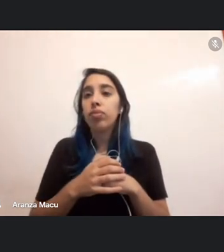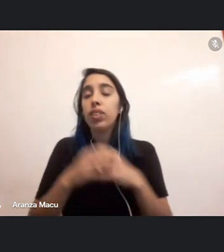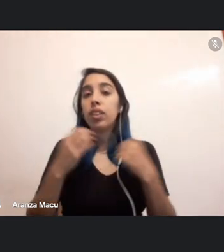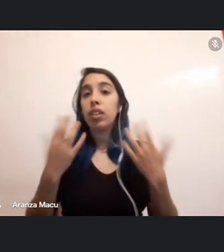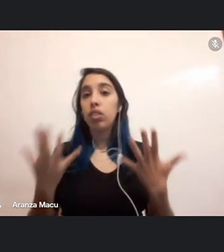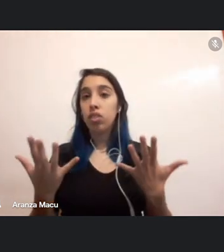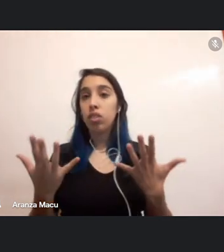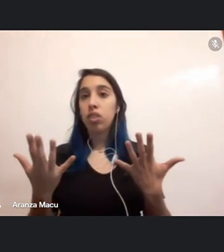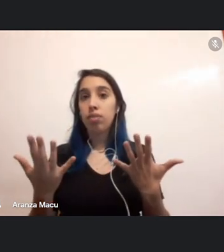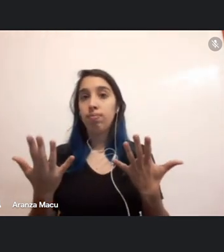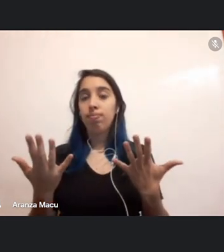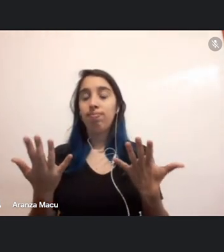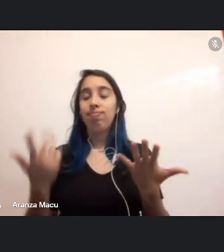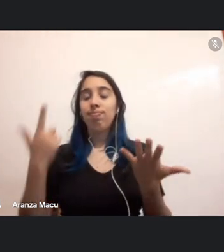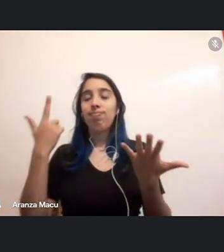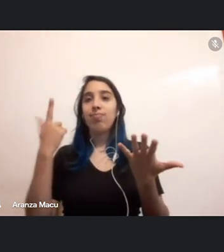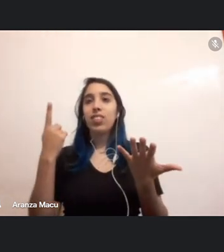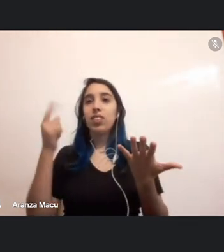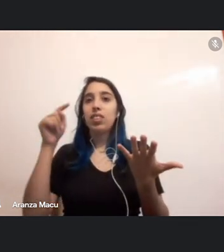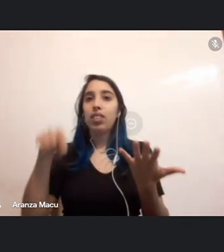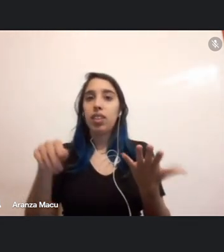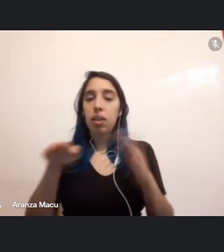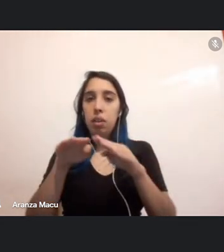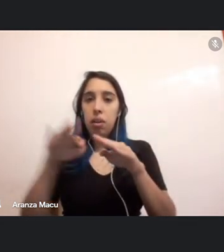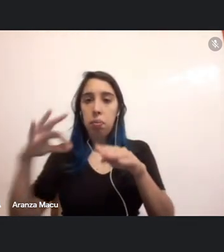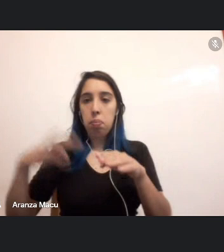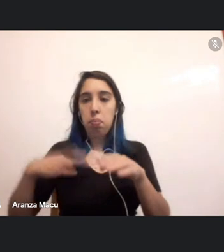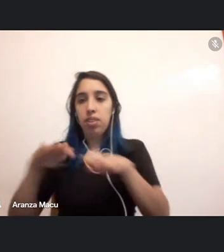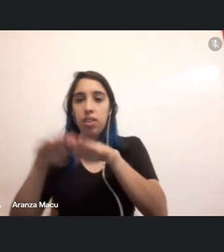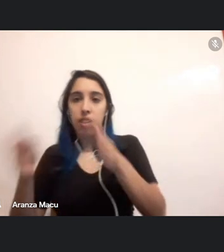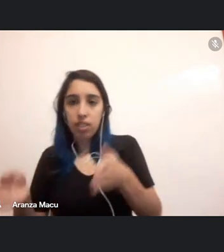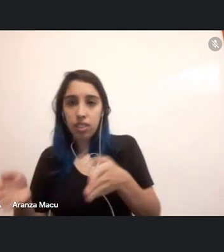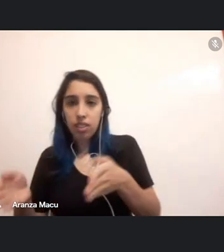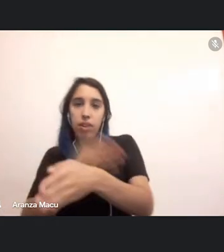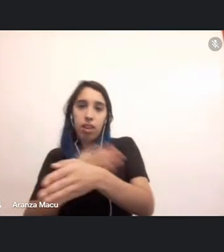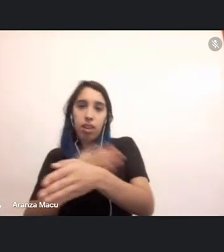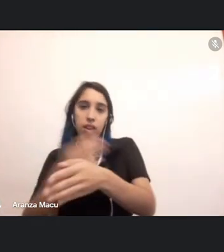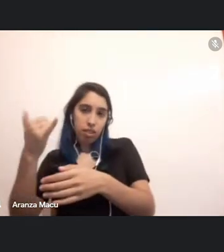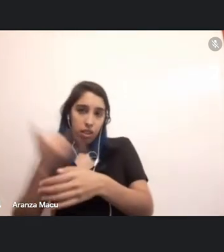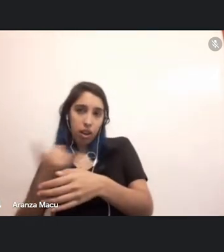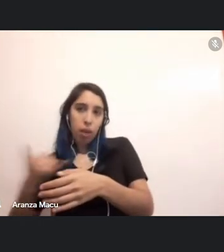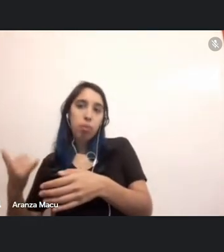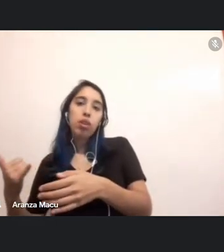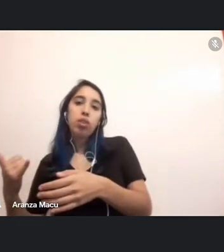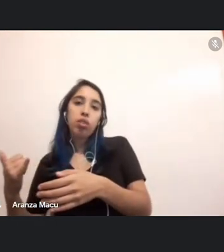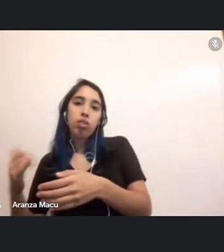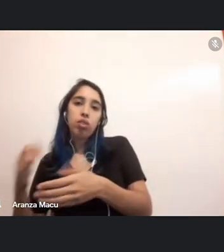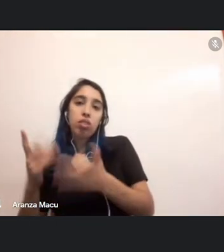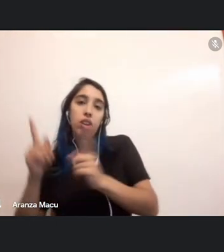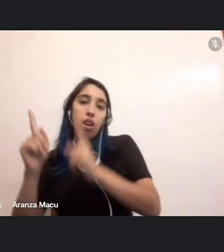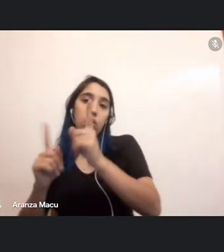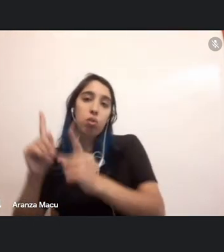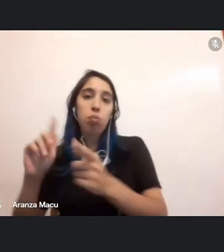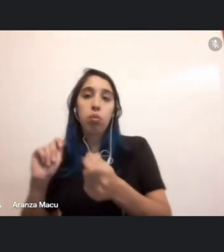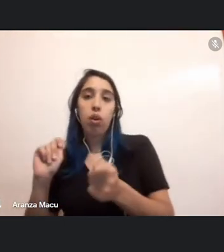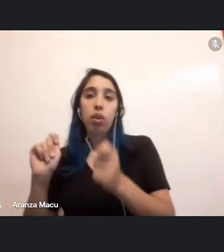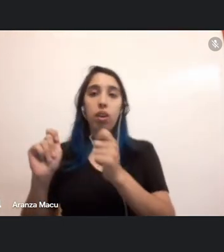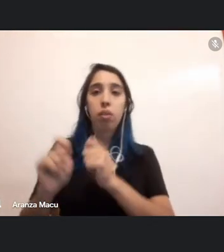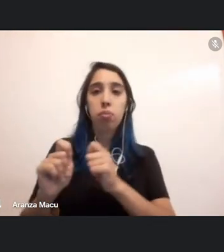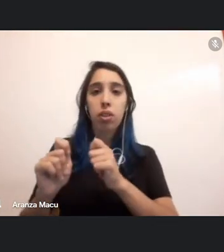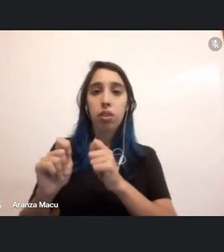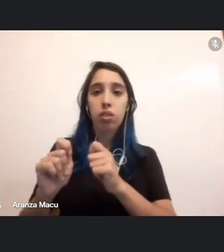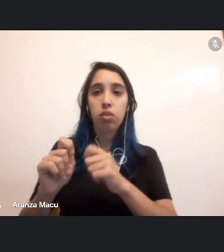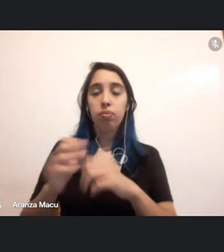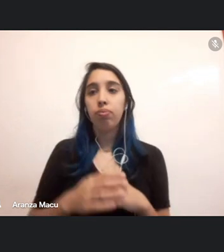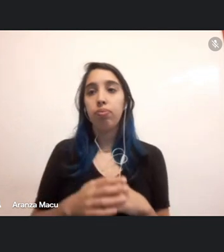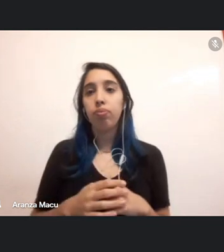como ya he vivido varias mesas, tal vez alguien haya cambiado su condición. La gente que tengo en verde es la